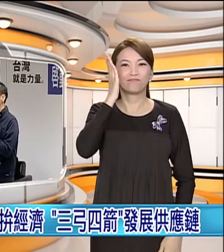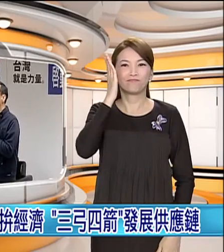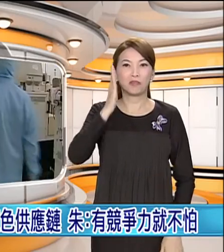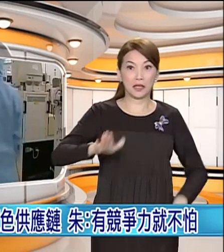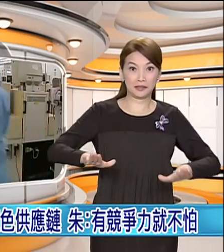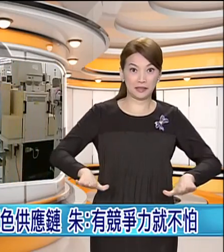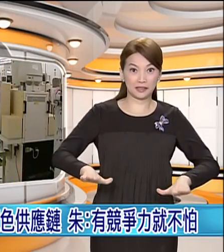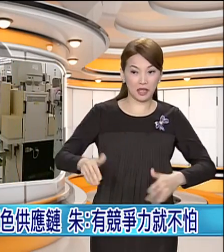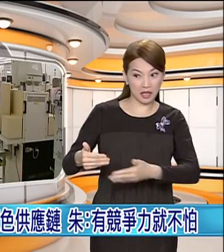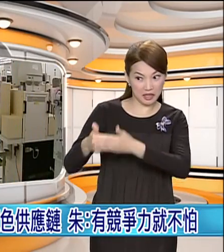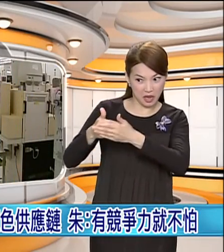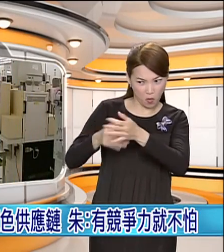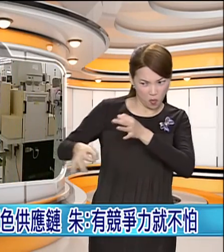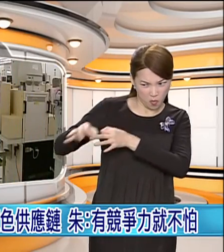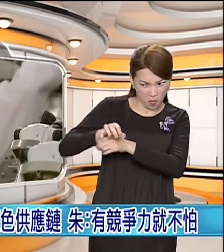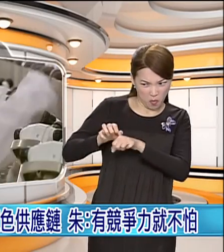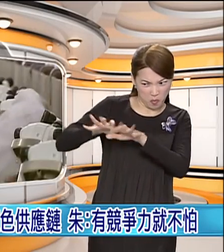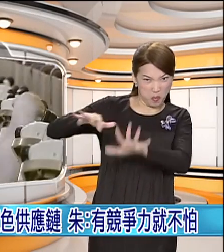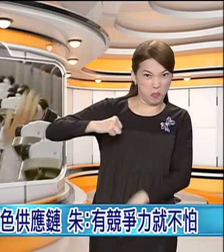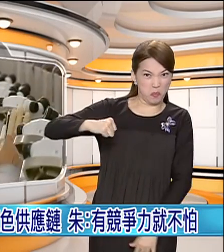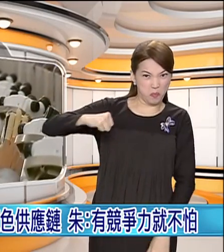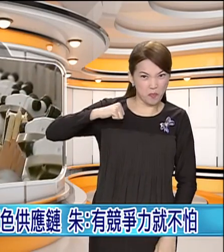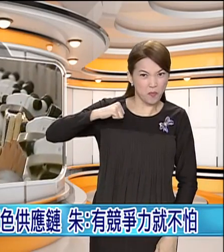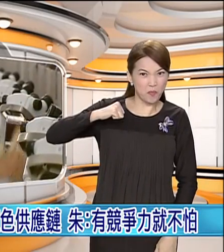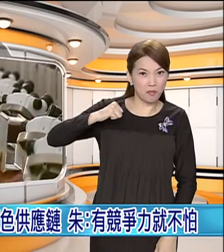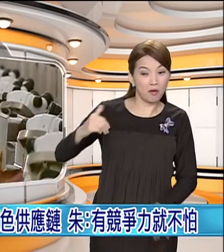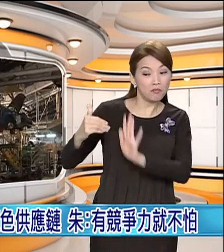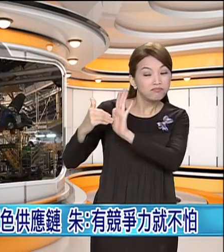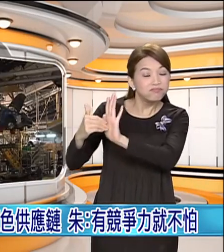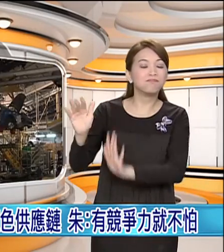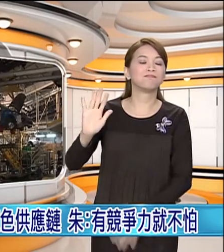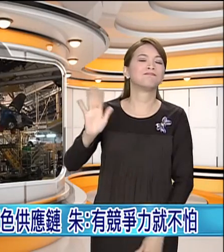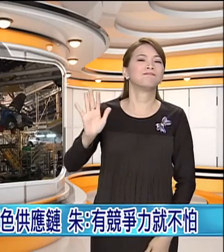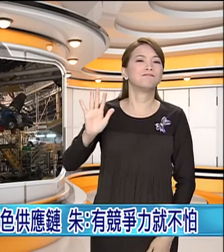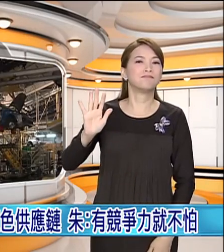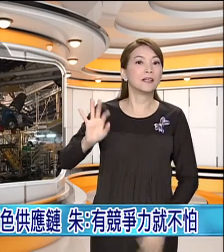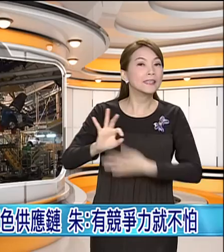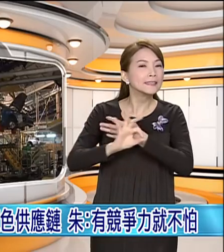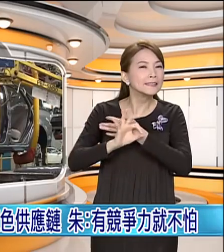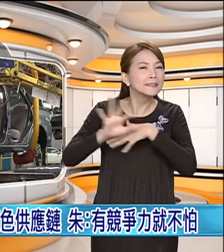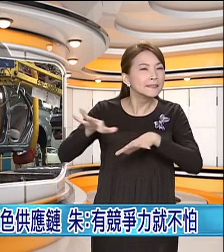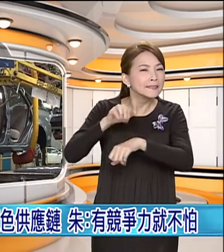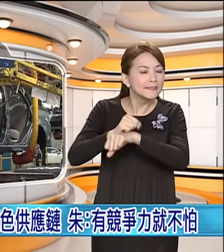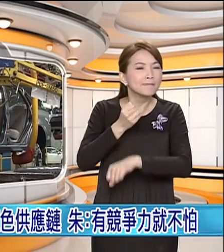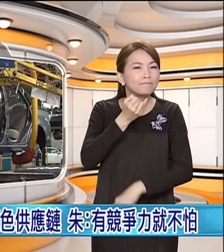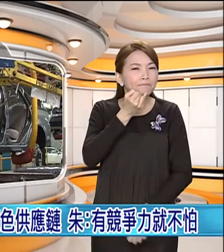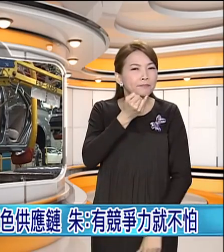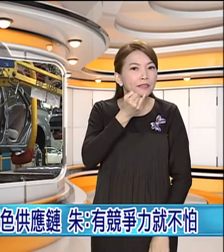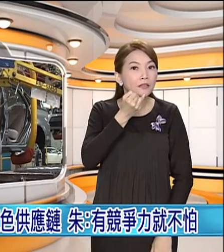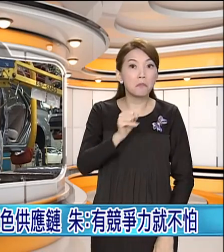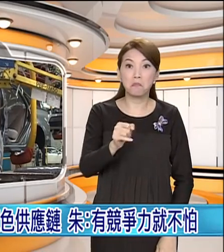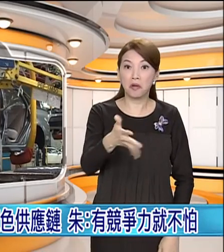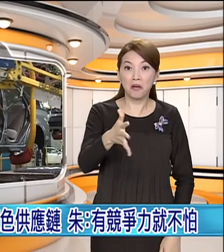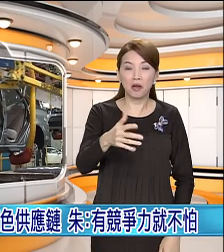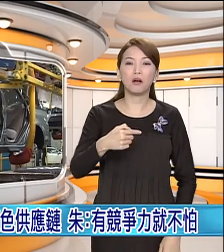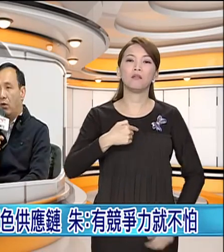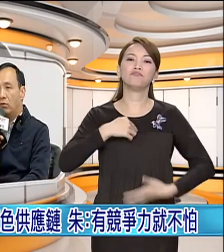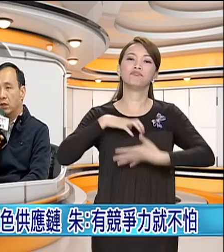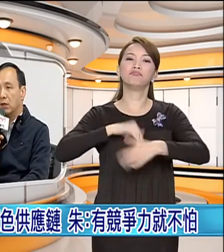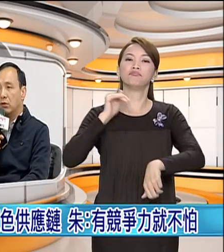用排斥红色供应链的冲击，反而可以合作，因为只要有竞争力就